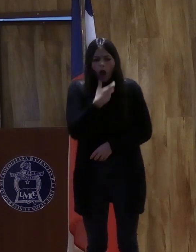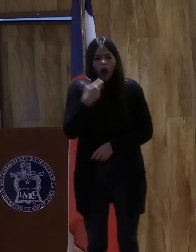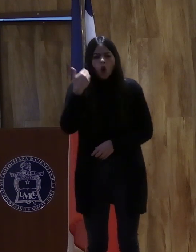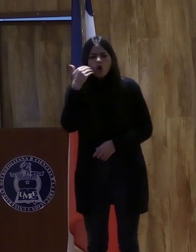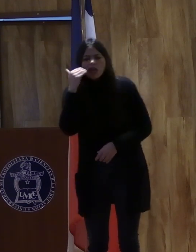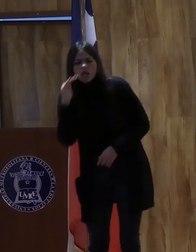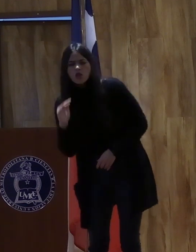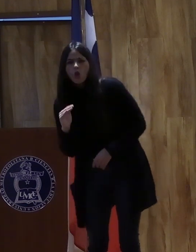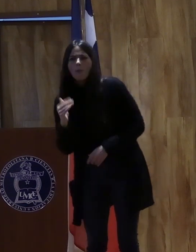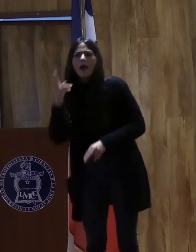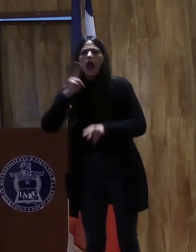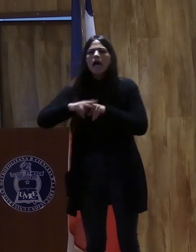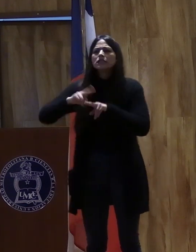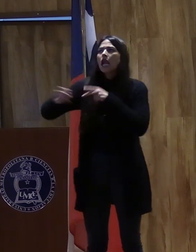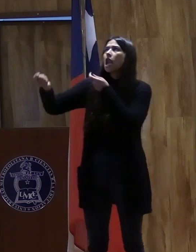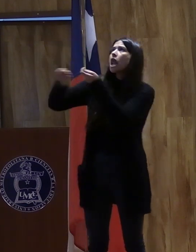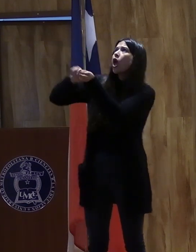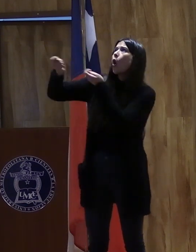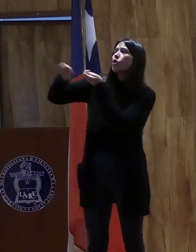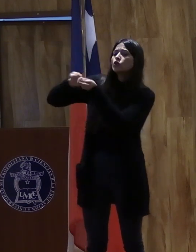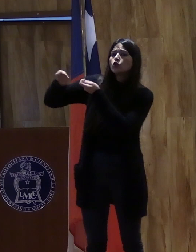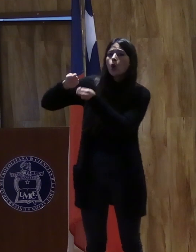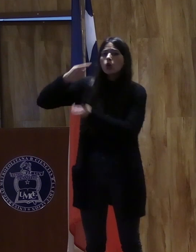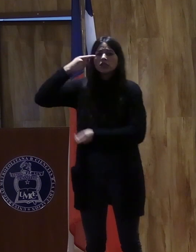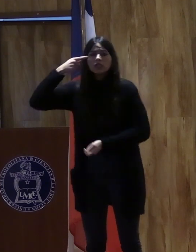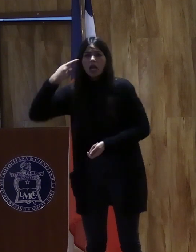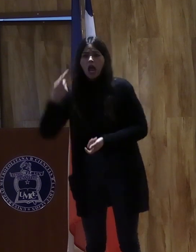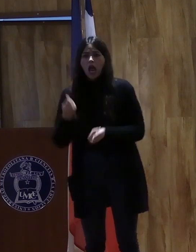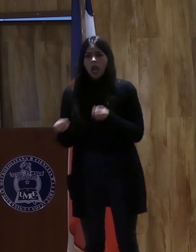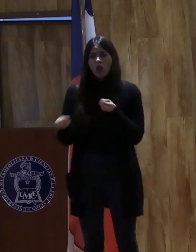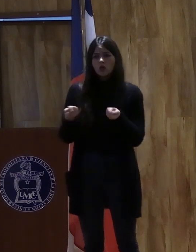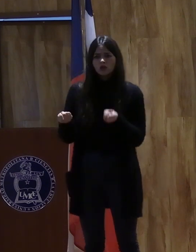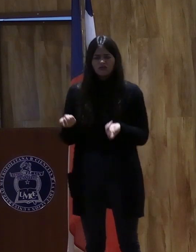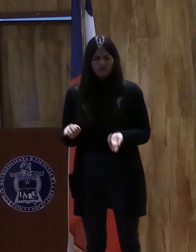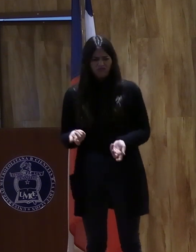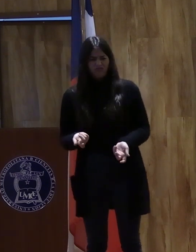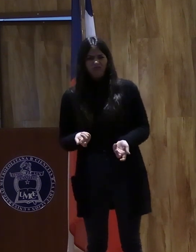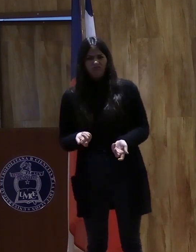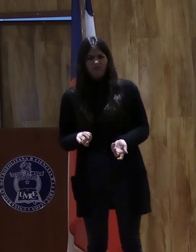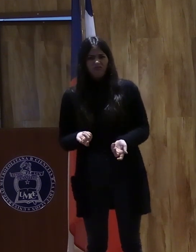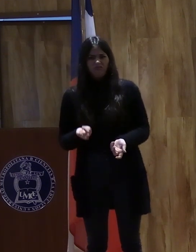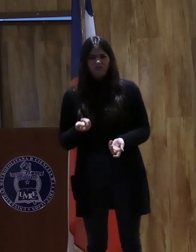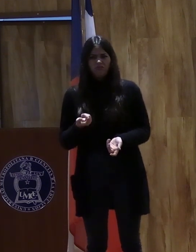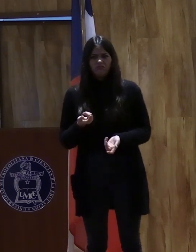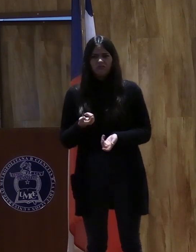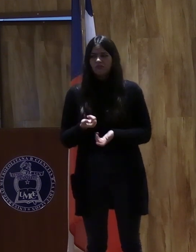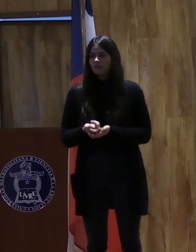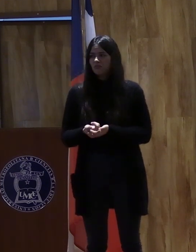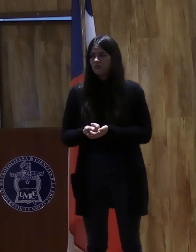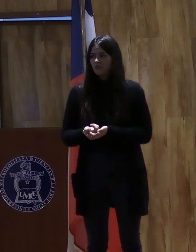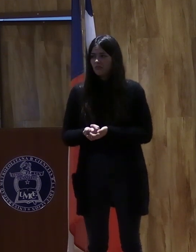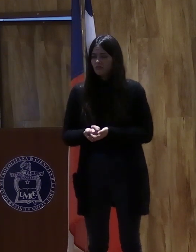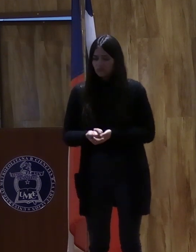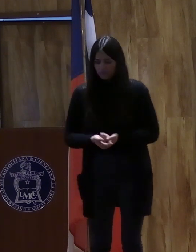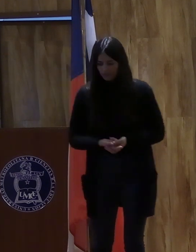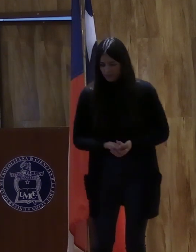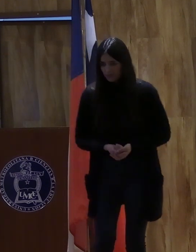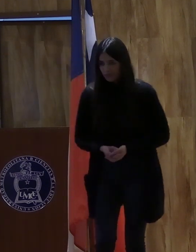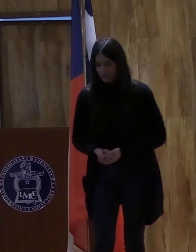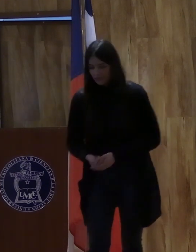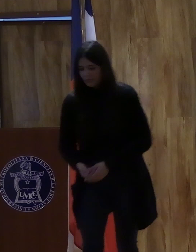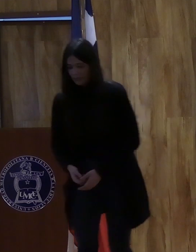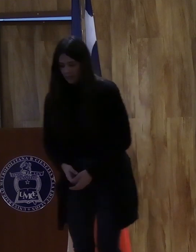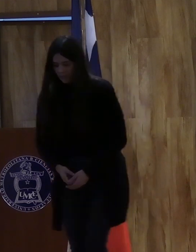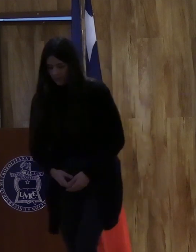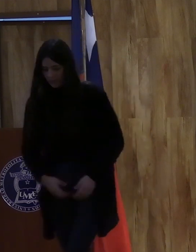para que hicieran negocios con China. Yo todavía quedo así como derretido del nivel de estupidez